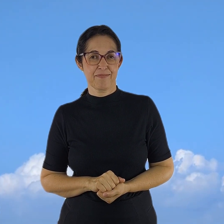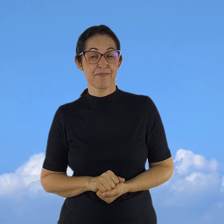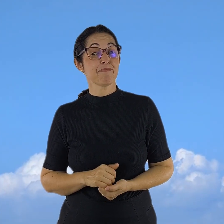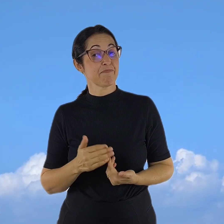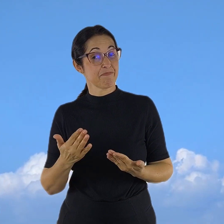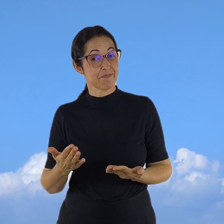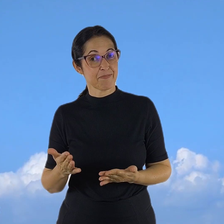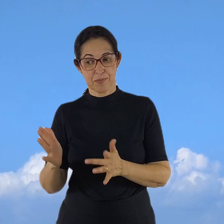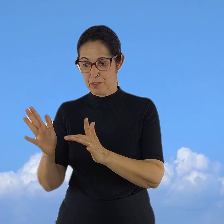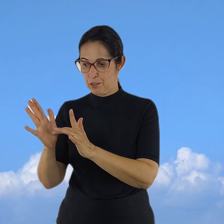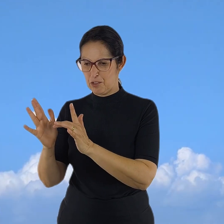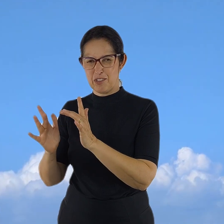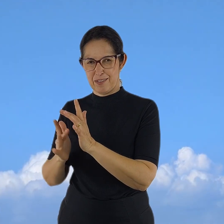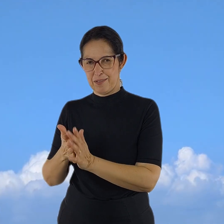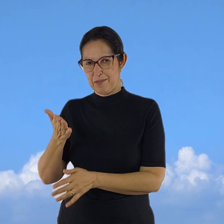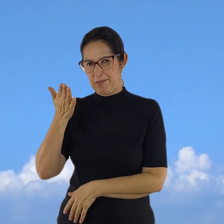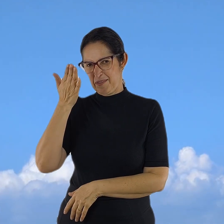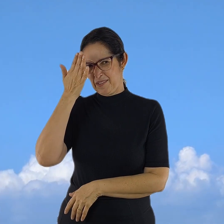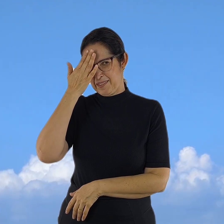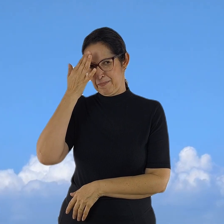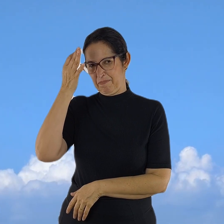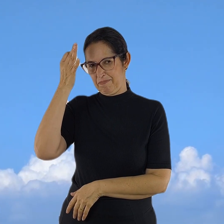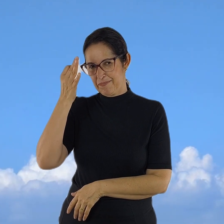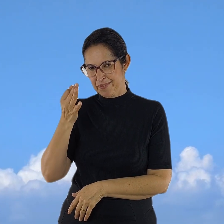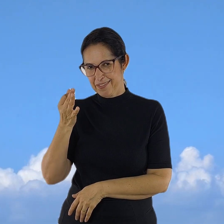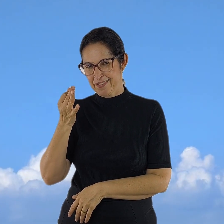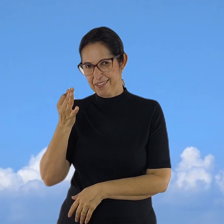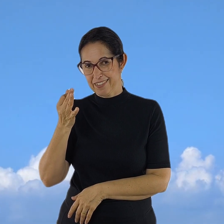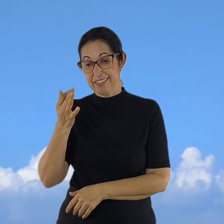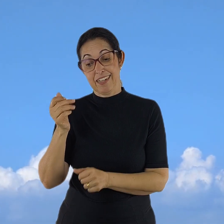E havia sabedoria naquela pergunta.